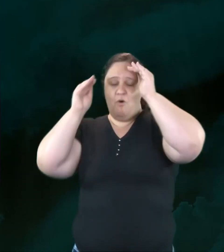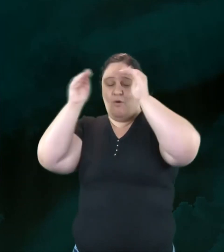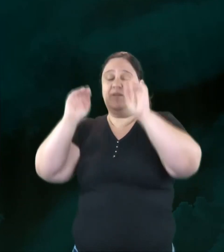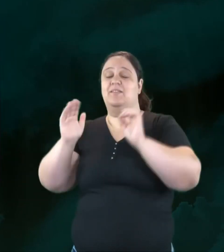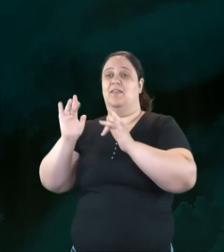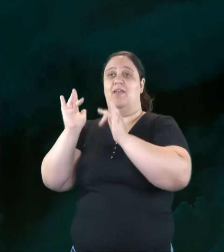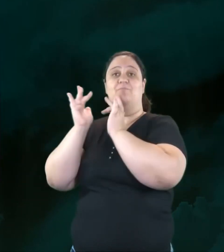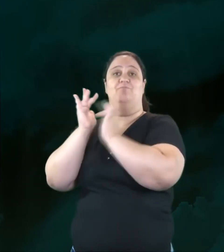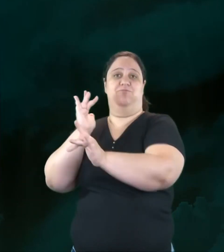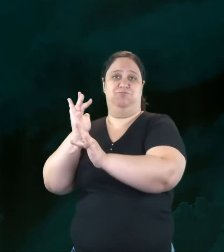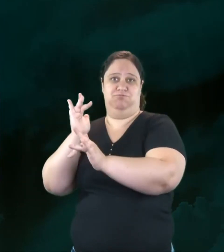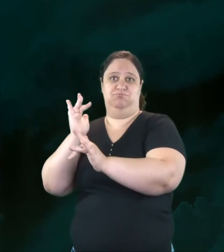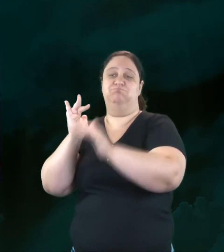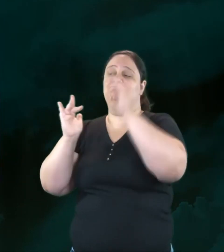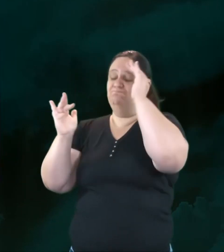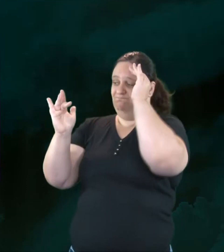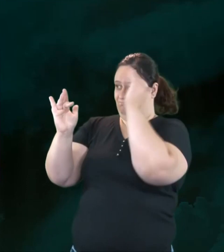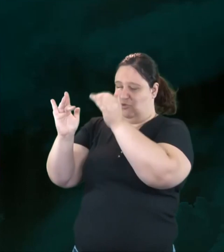profeta.